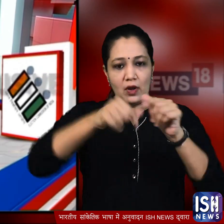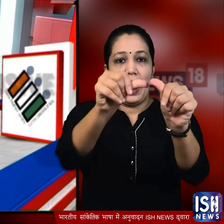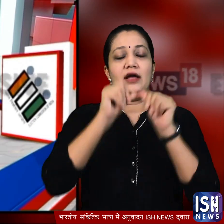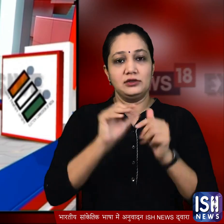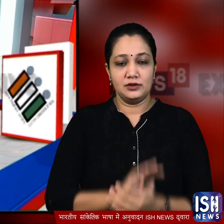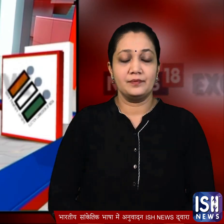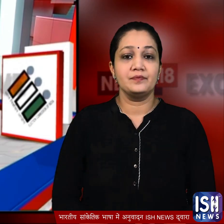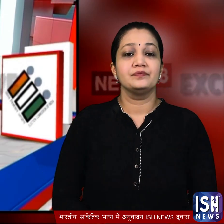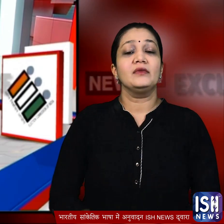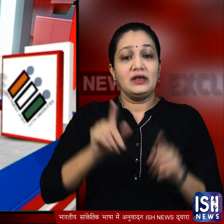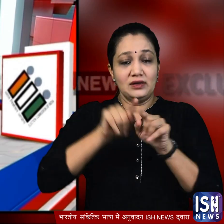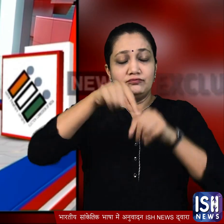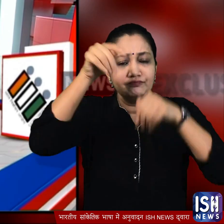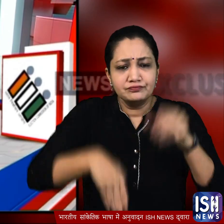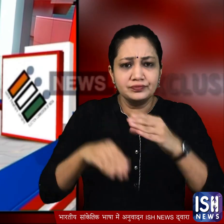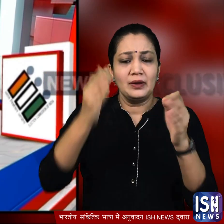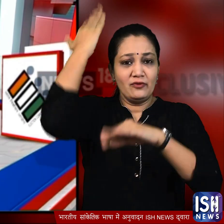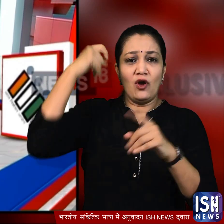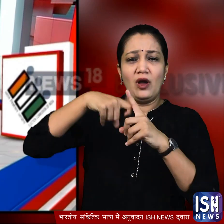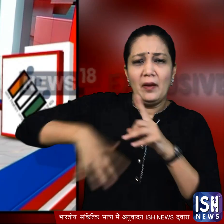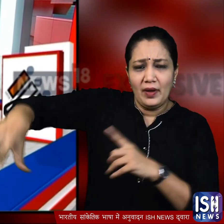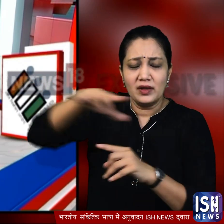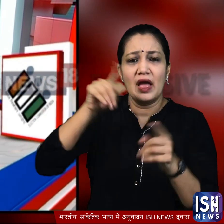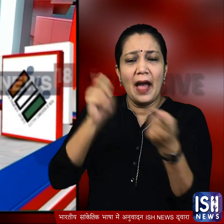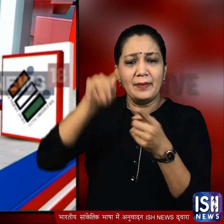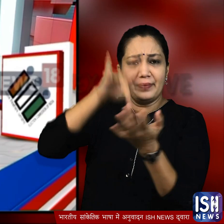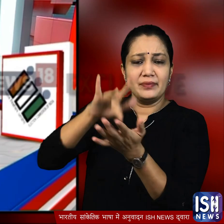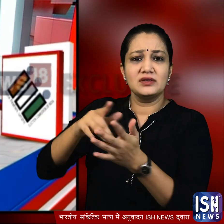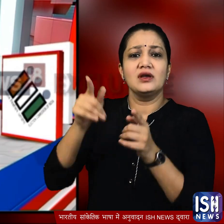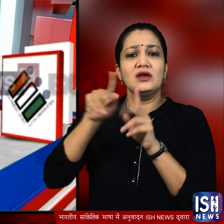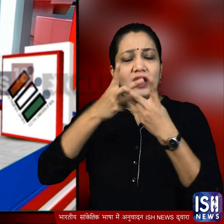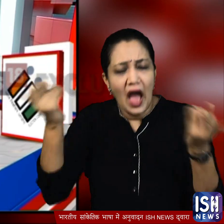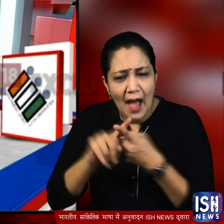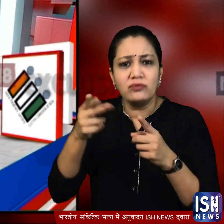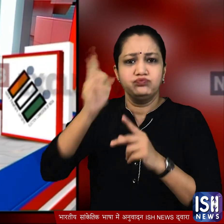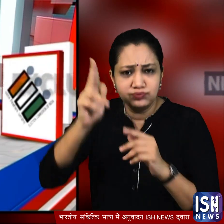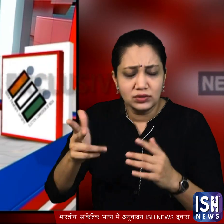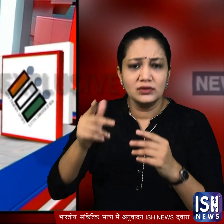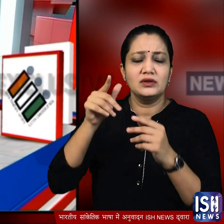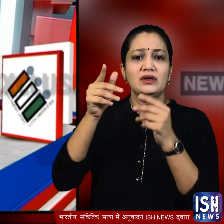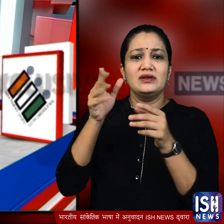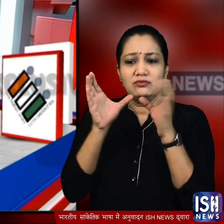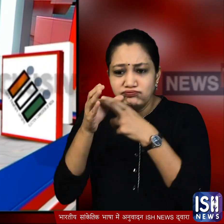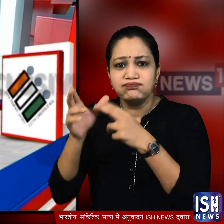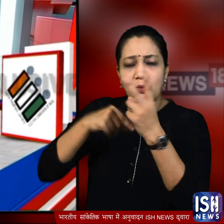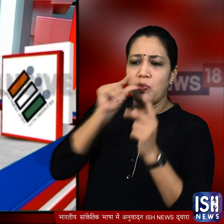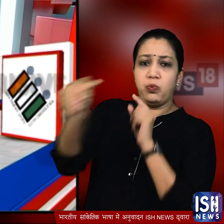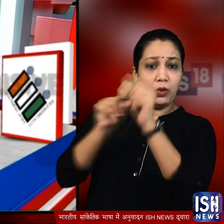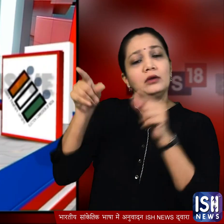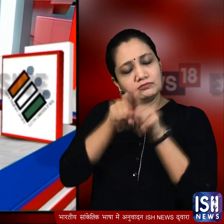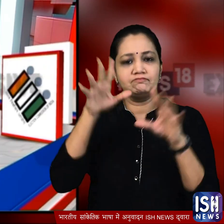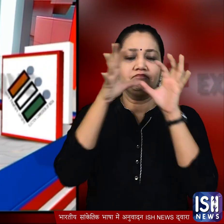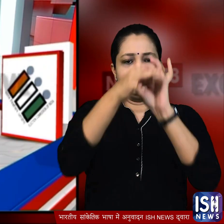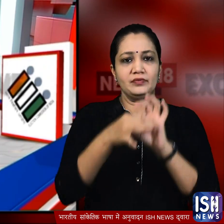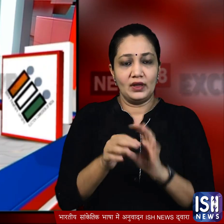के सीतलकुची में हुई फायरिंग की घटना और अर्धसैनिक बलों पर दिए बयान पर भेजी। तो वहीं बीजेपी नेता और ममता बनर्जी के